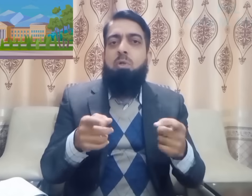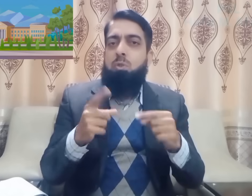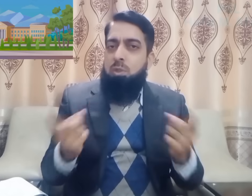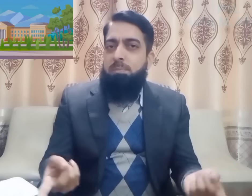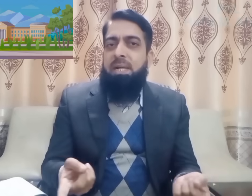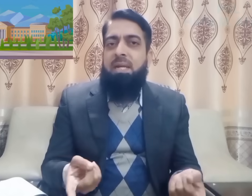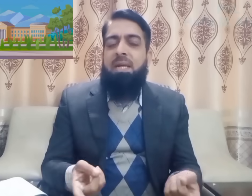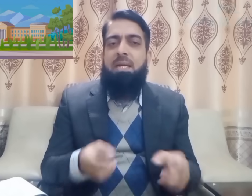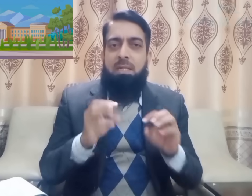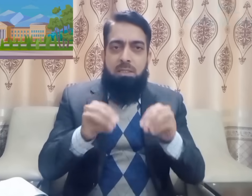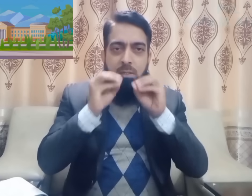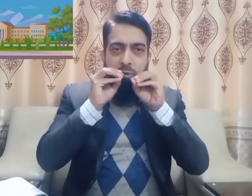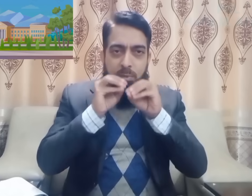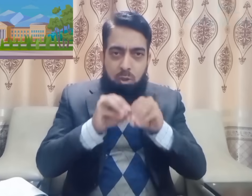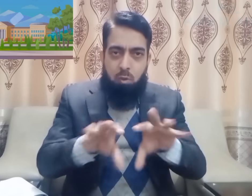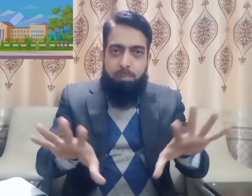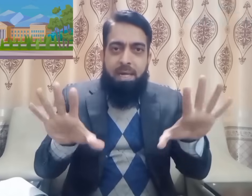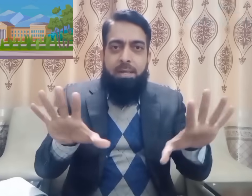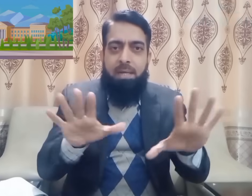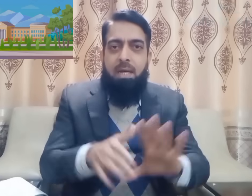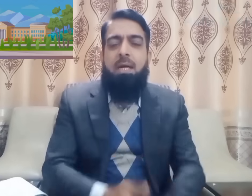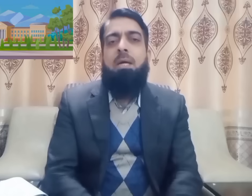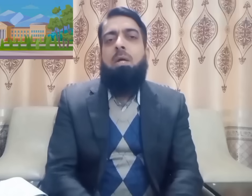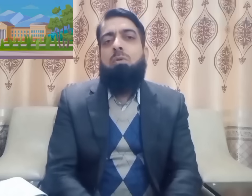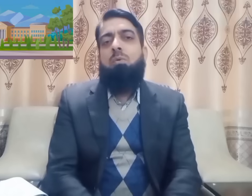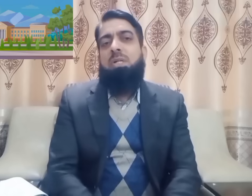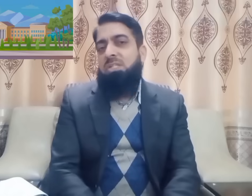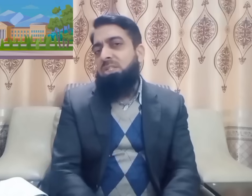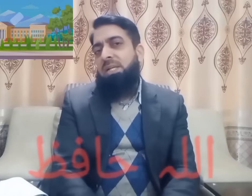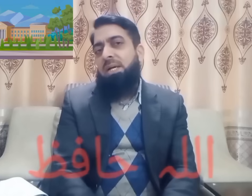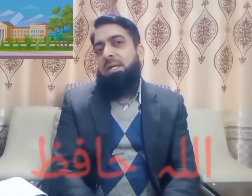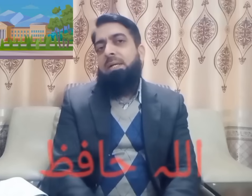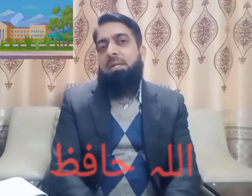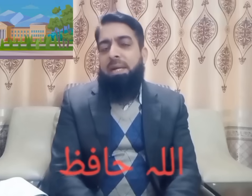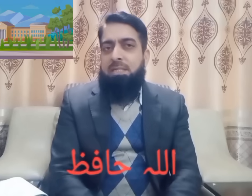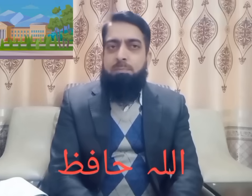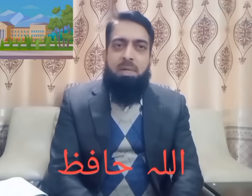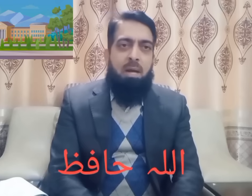लोग सोर्स बनेंगे इस इंफॉर्मेशन को फैलाने का। तो इंशाल्लाह नेक्स्ट फिर